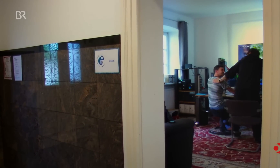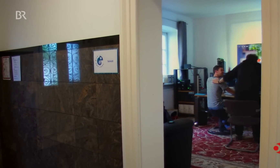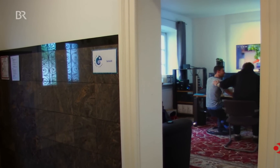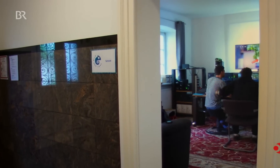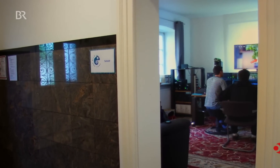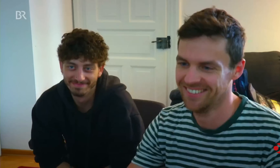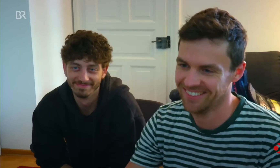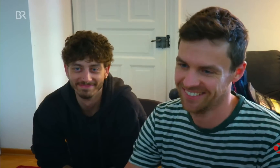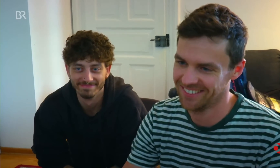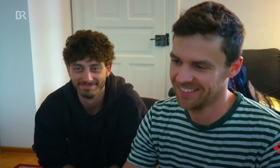Hi.